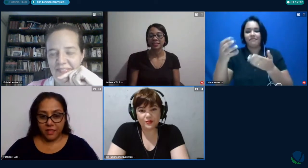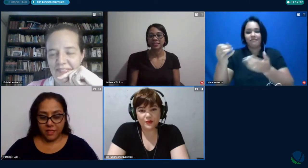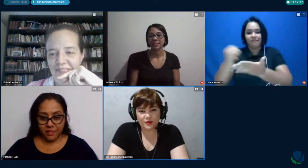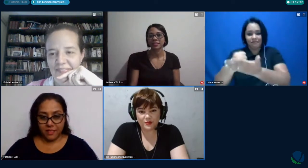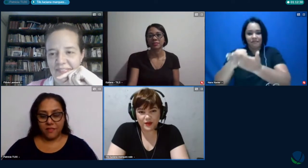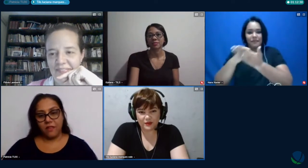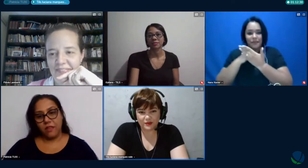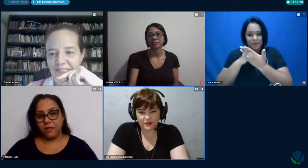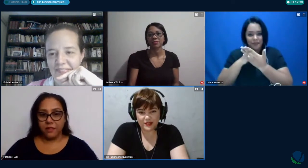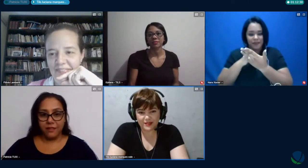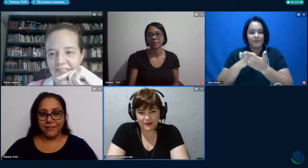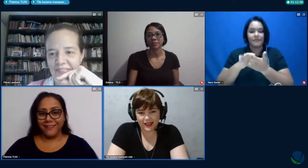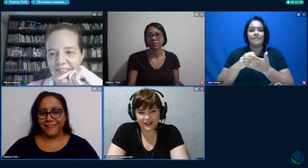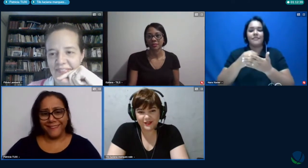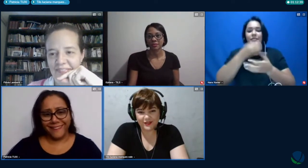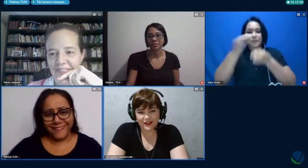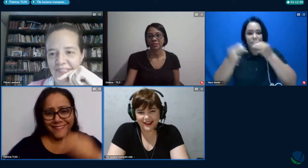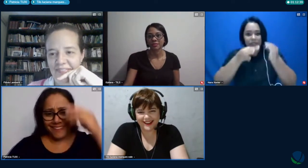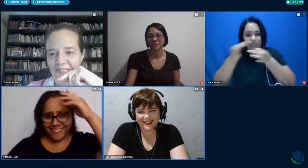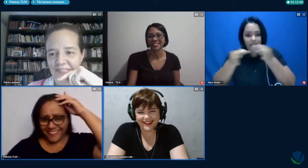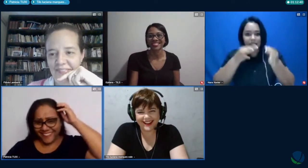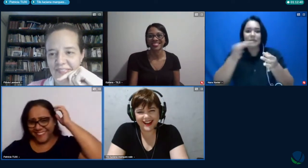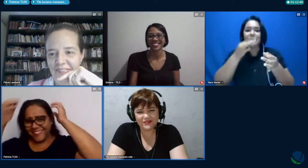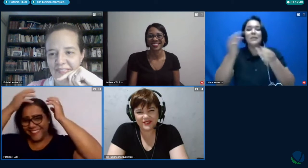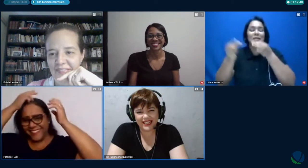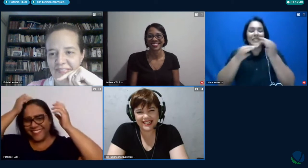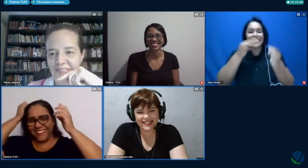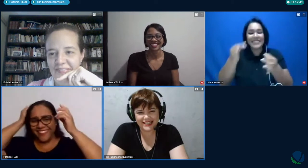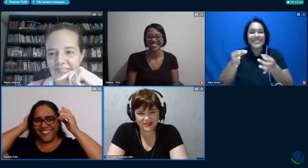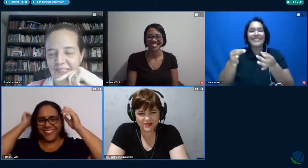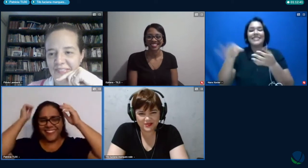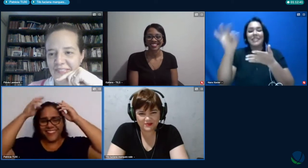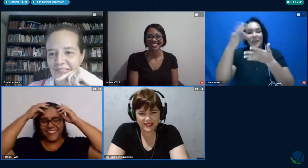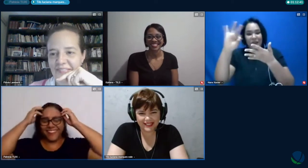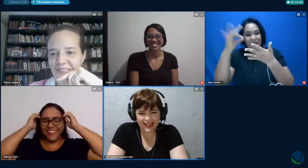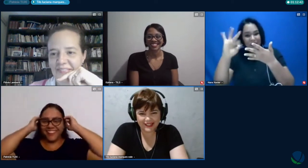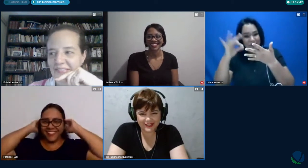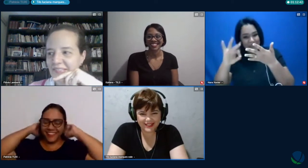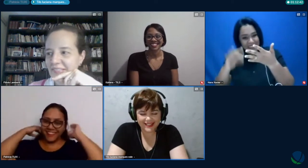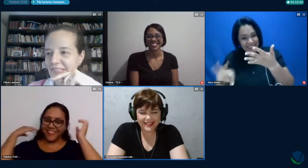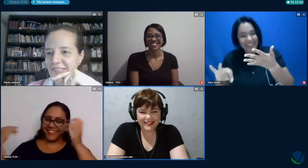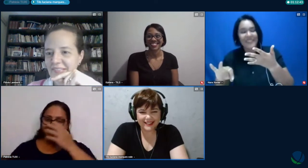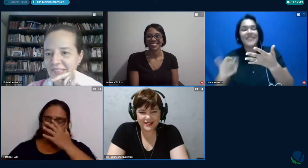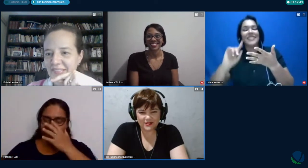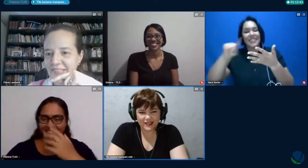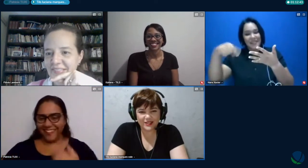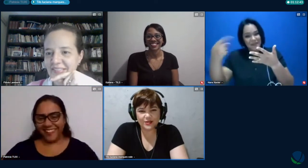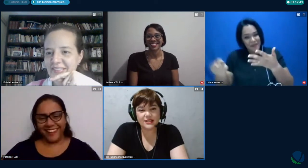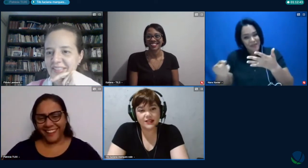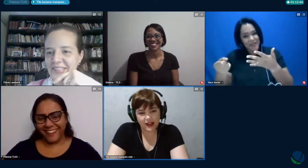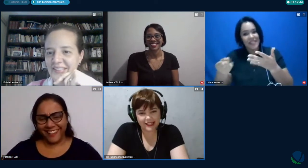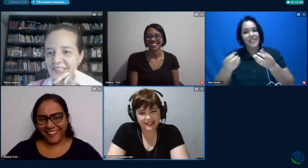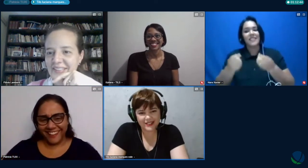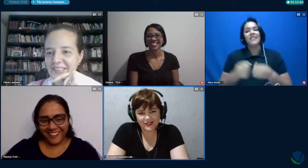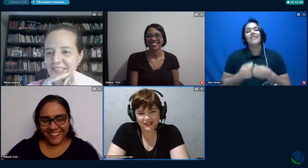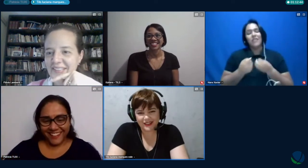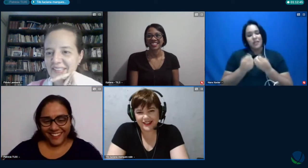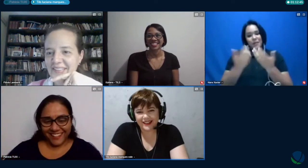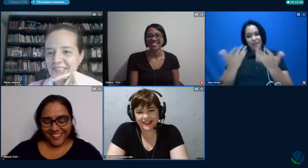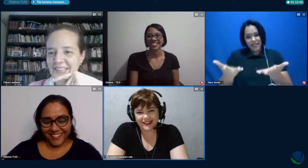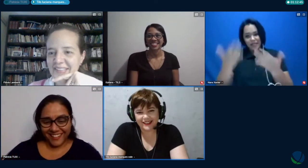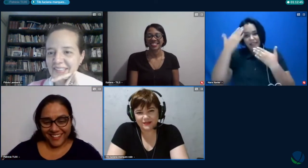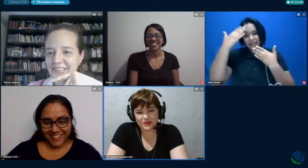Não, então eu espero a finalização dos comentários, das correções, então